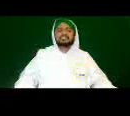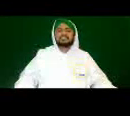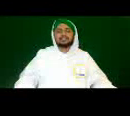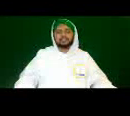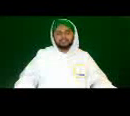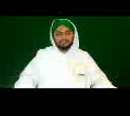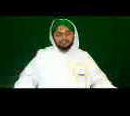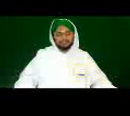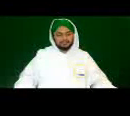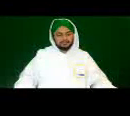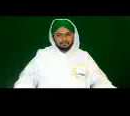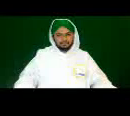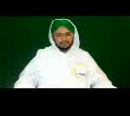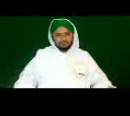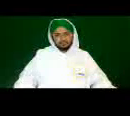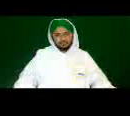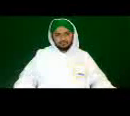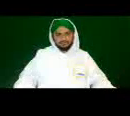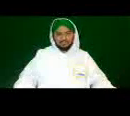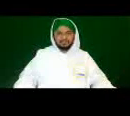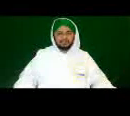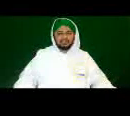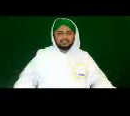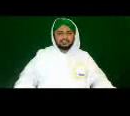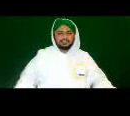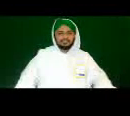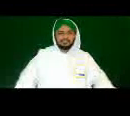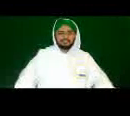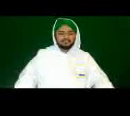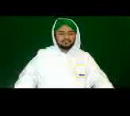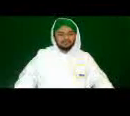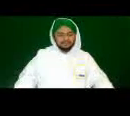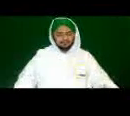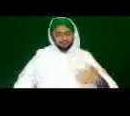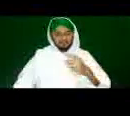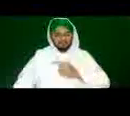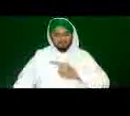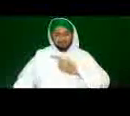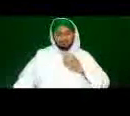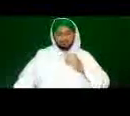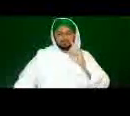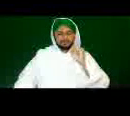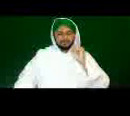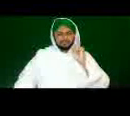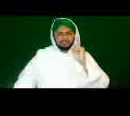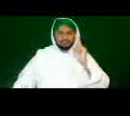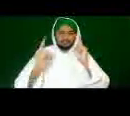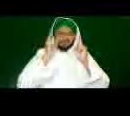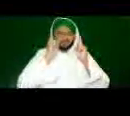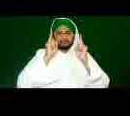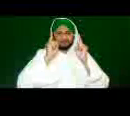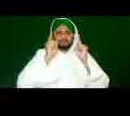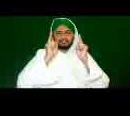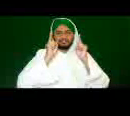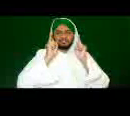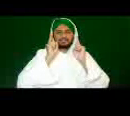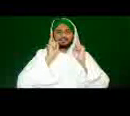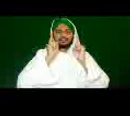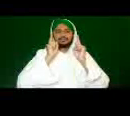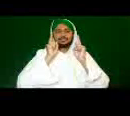سیکھنا. تو سیکھنے کے لیے جو ہے وہ اس طرح ہاتھ کر لیں پہلے،